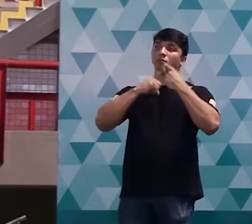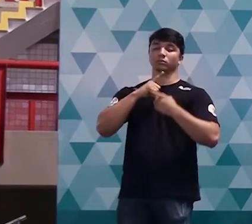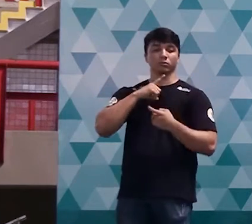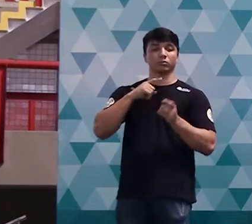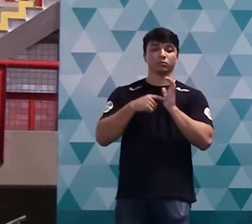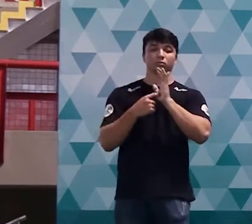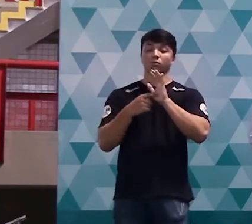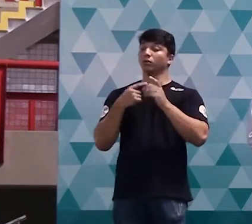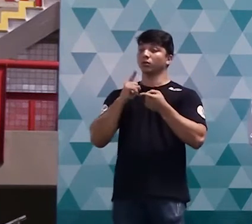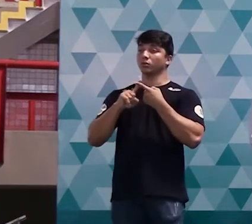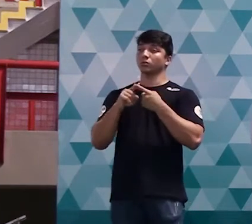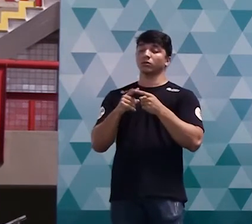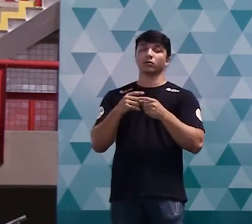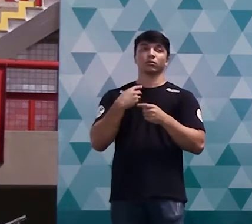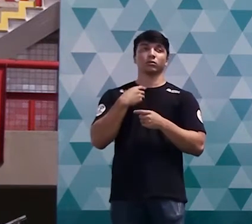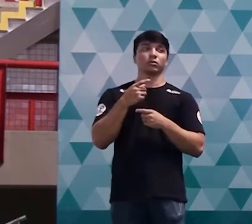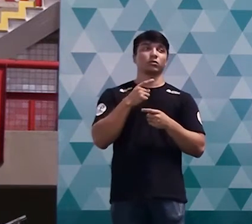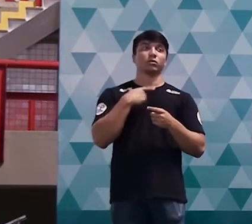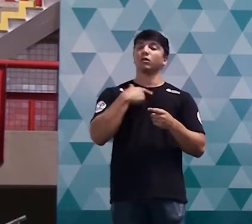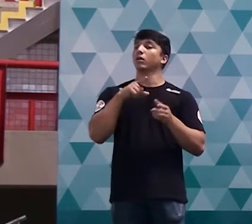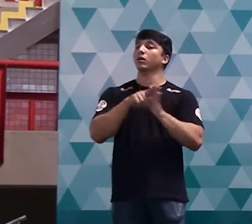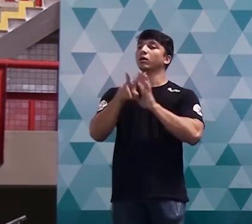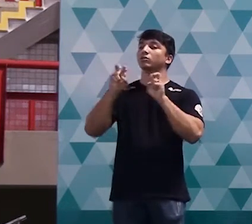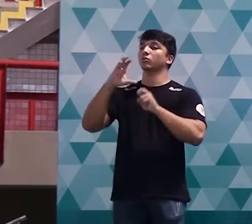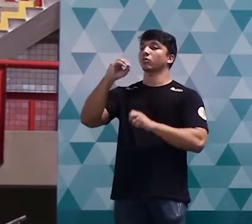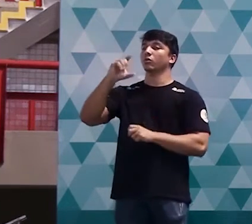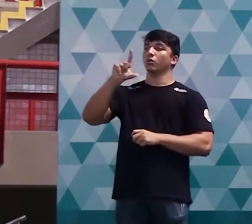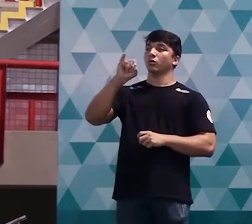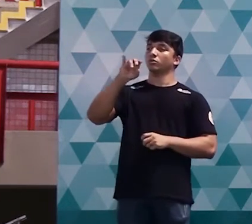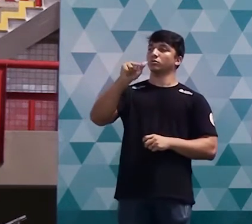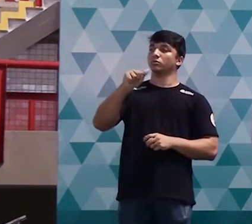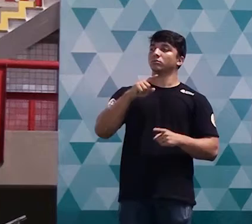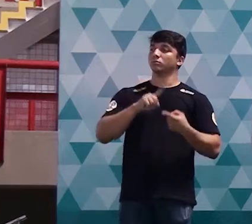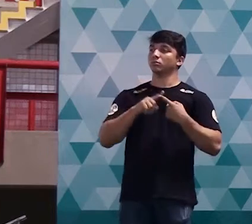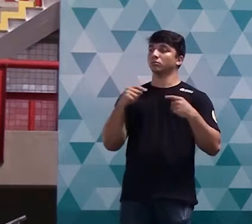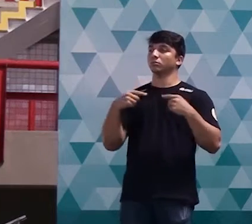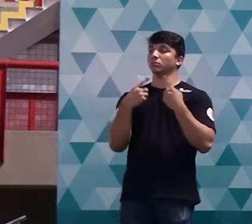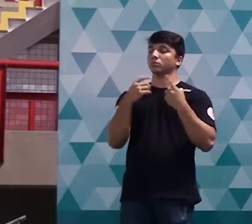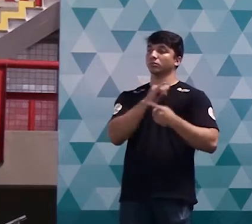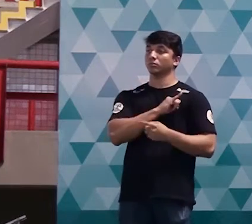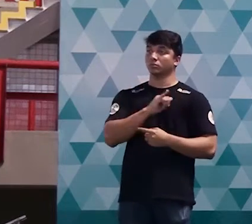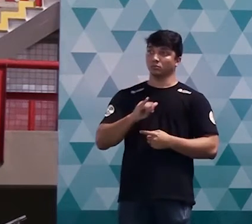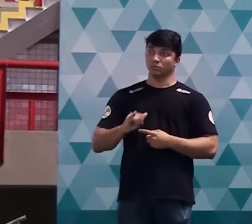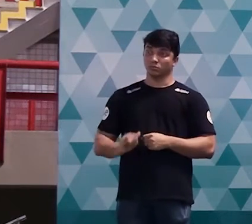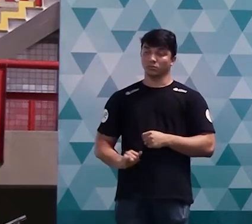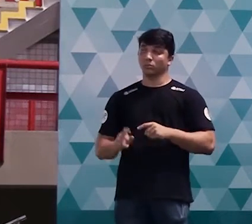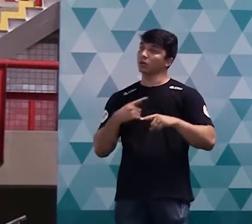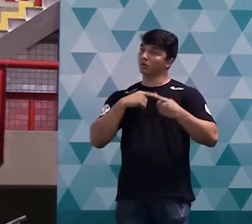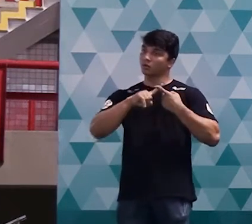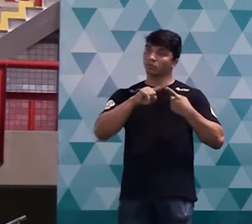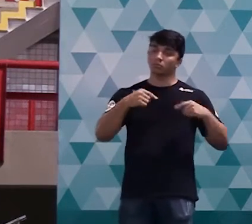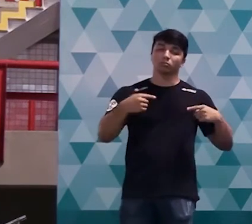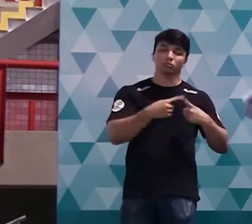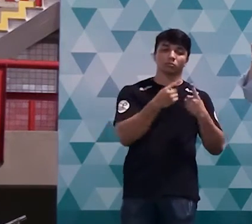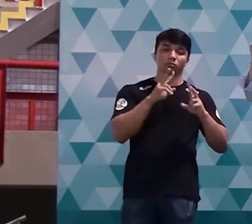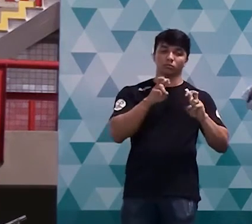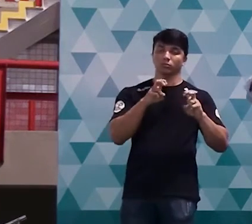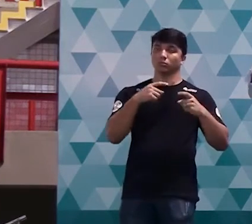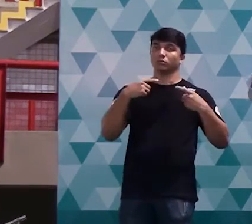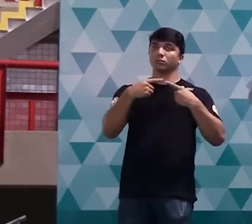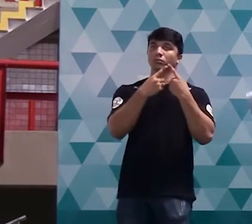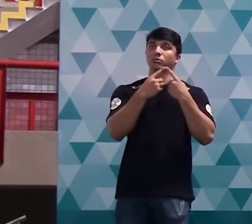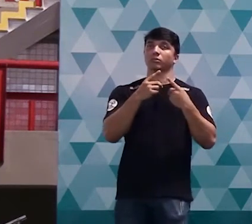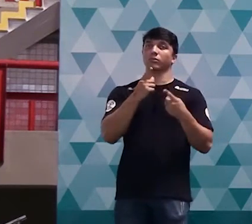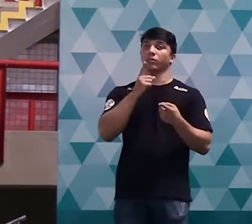vocês sobre isso, no módulo 1, né, que está falando de colônia. O módulo 2 é império. No módulo 1 tem uma questão que é sobre isso, né? É